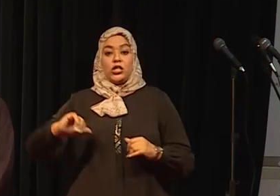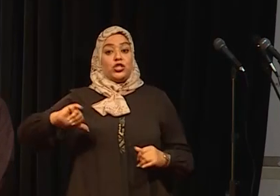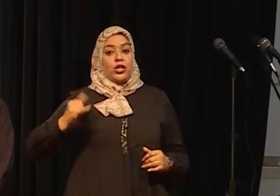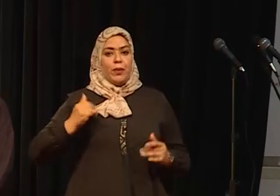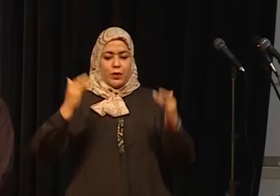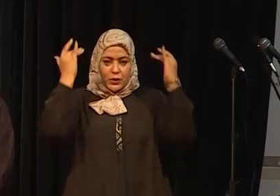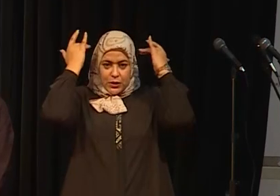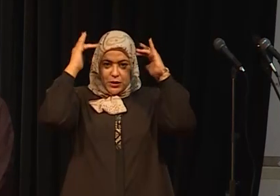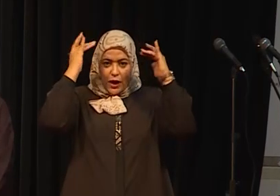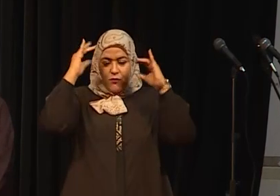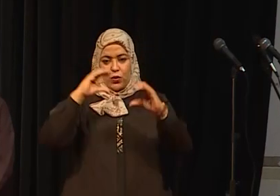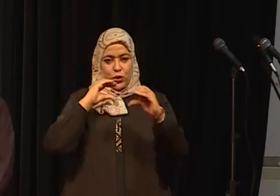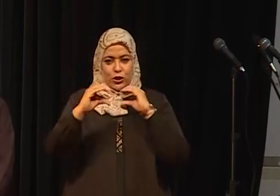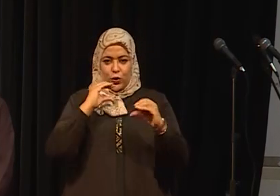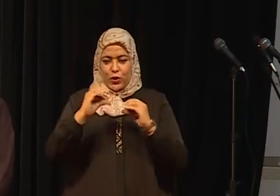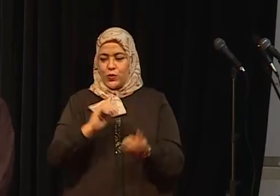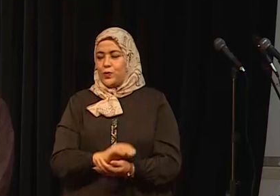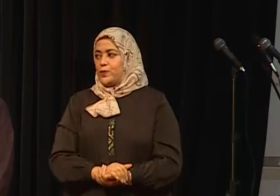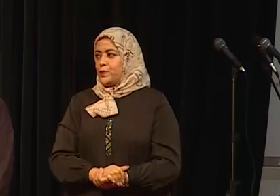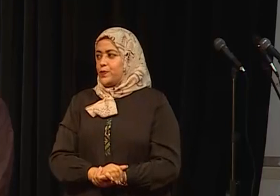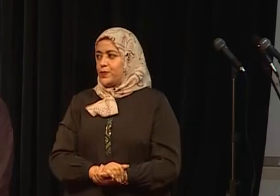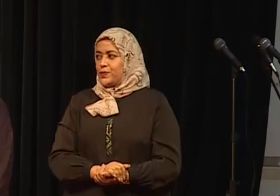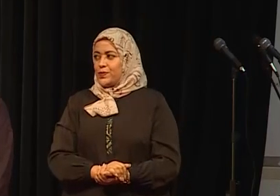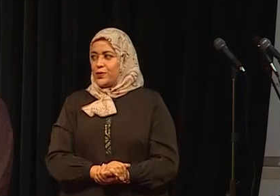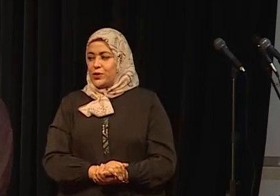الشباب والثقافة